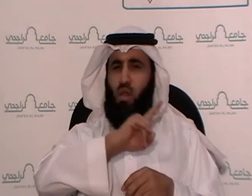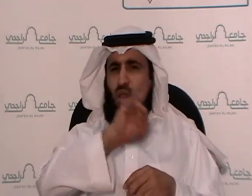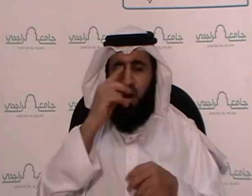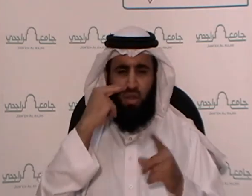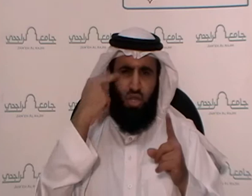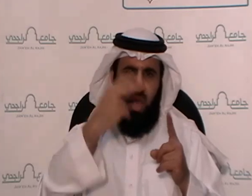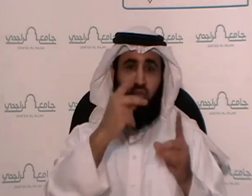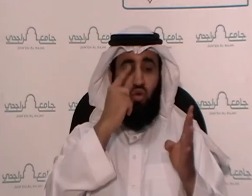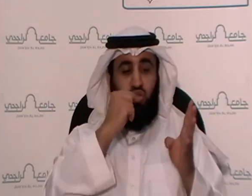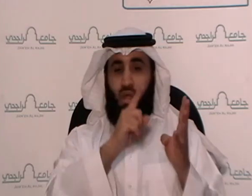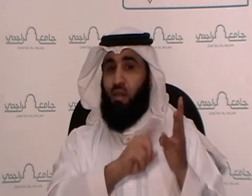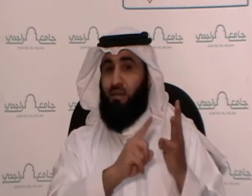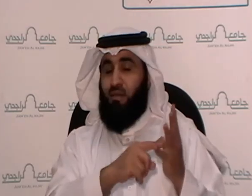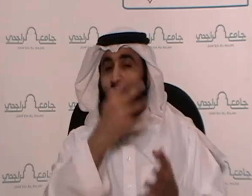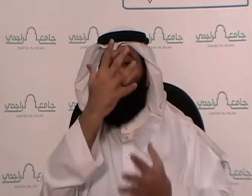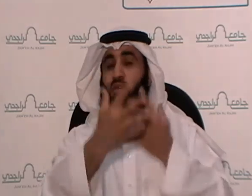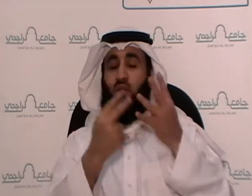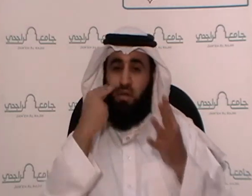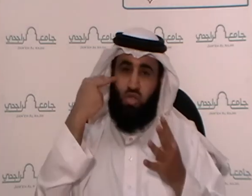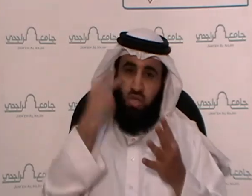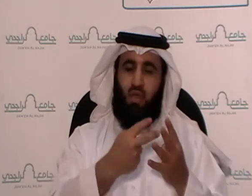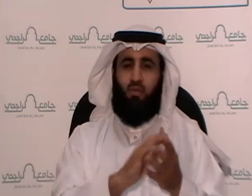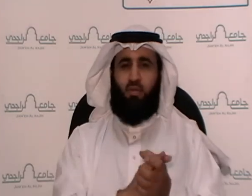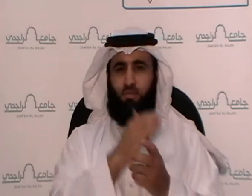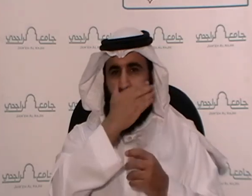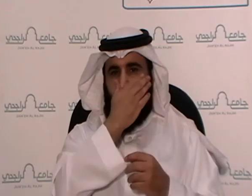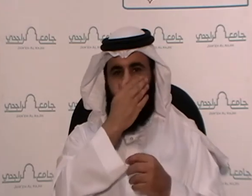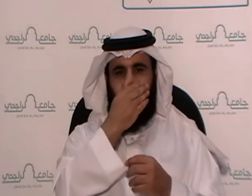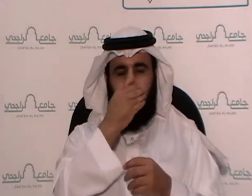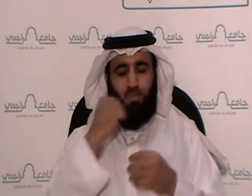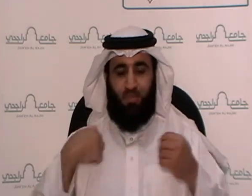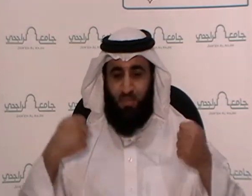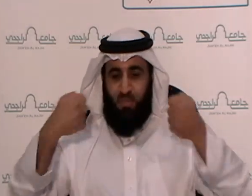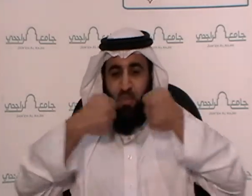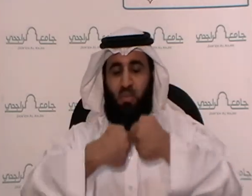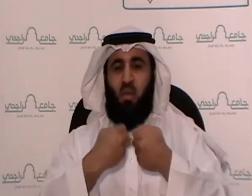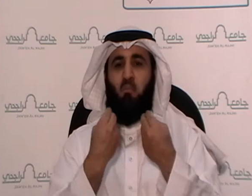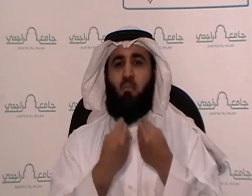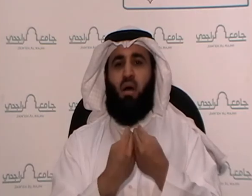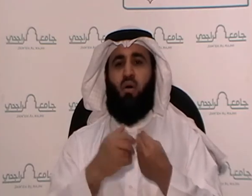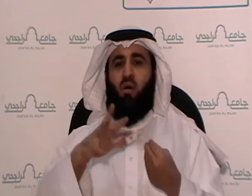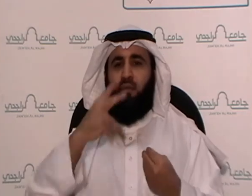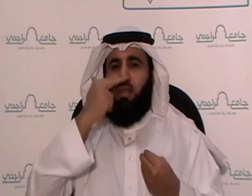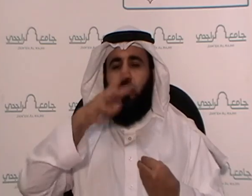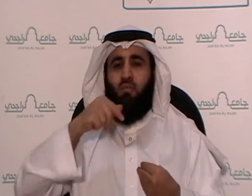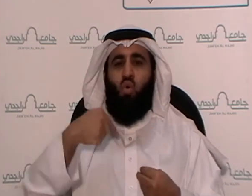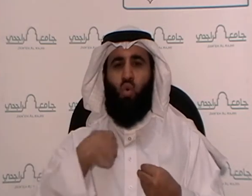في بردة غلها أو عباءه، نعم غل ذلك من